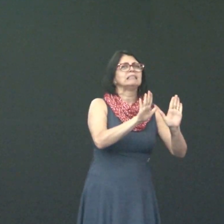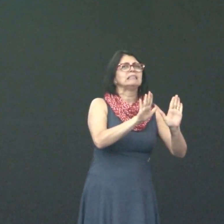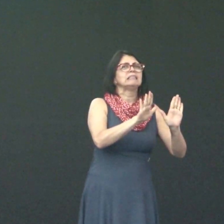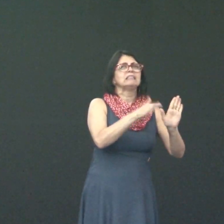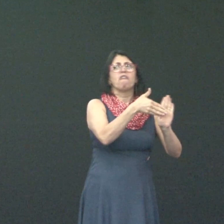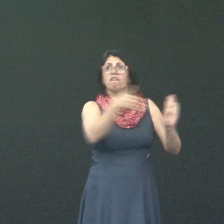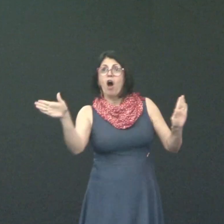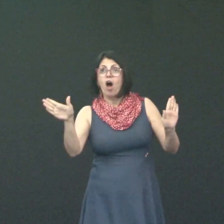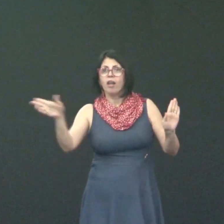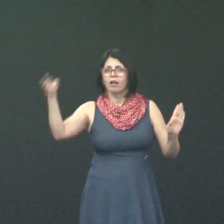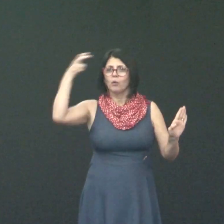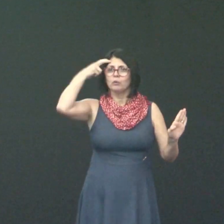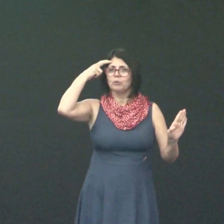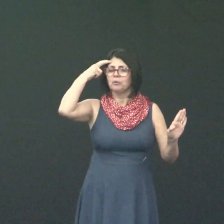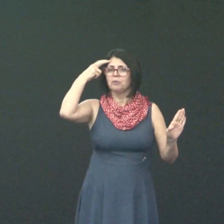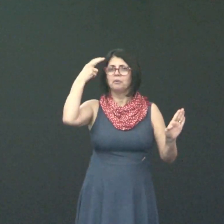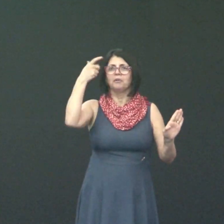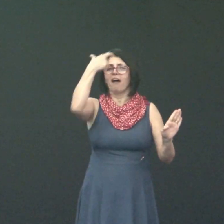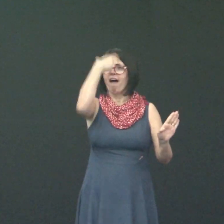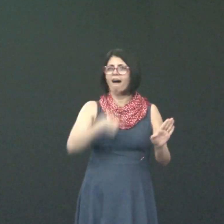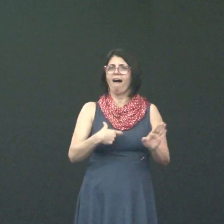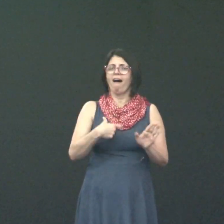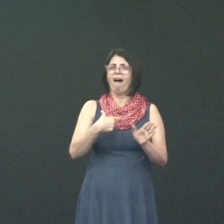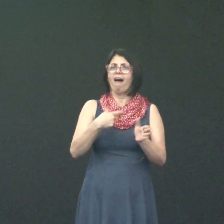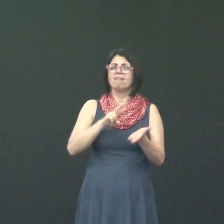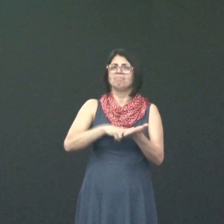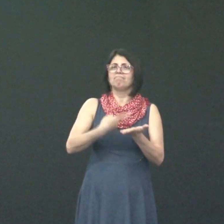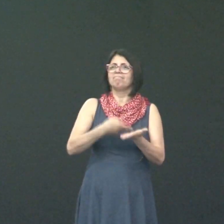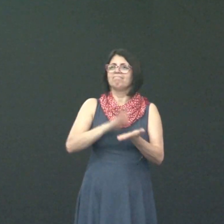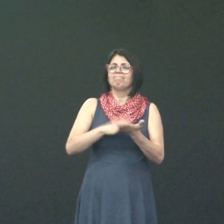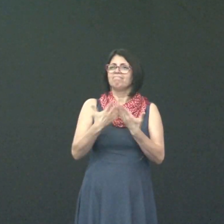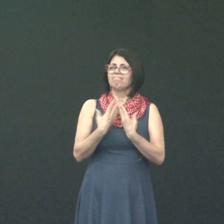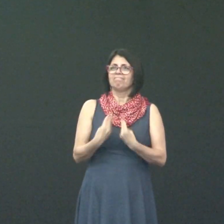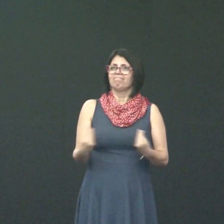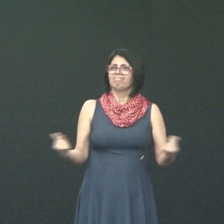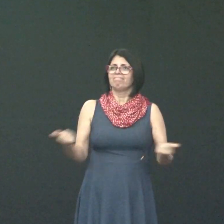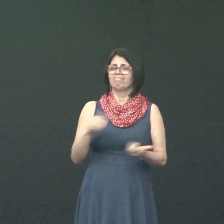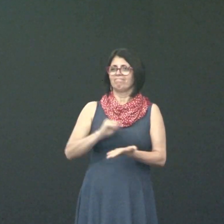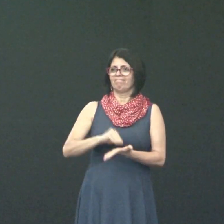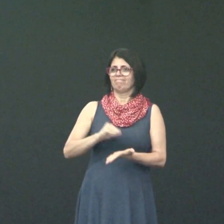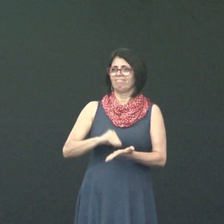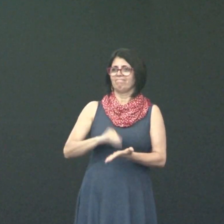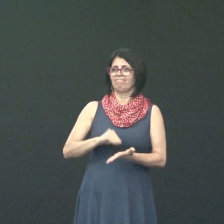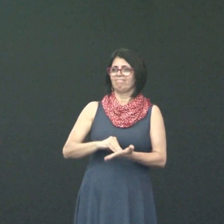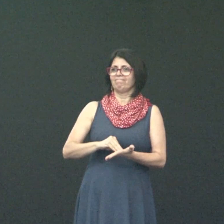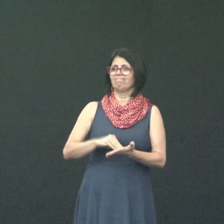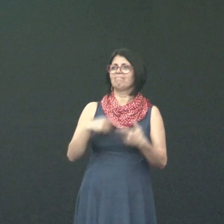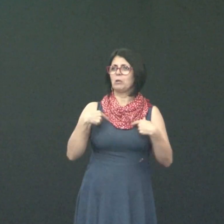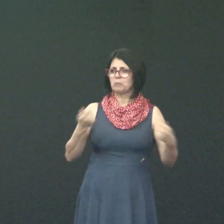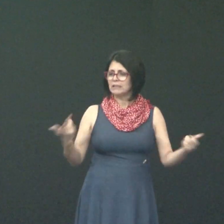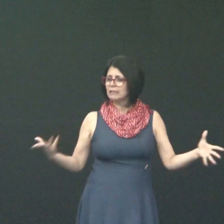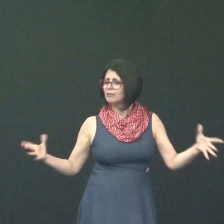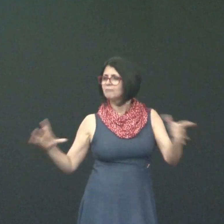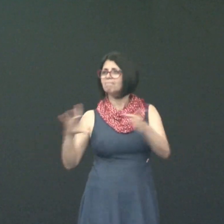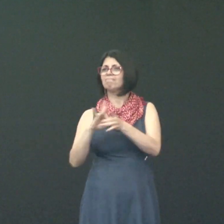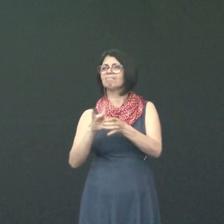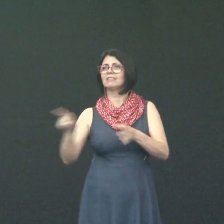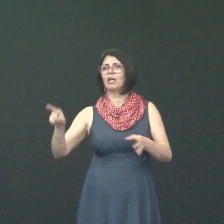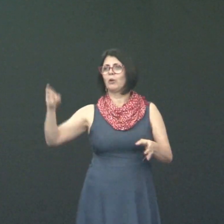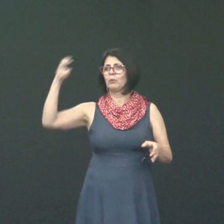conhecer suas especificidades e também, se houver o déficit do